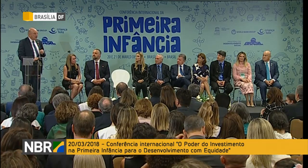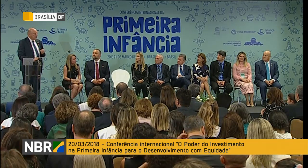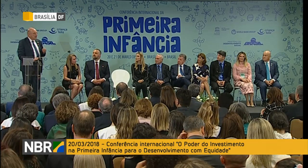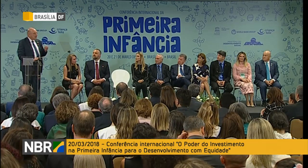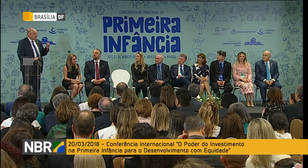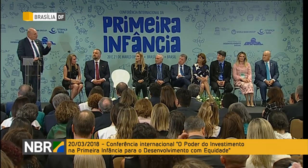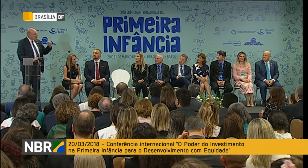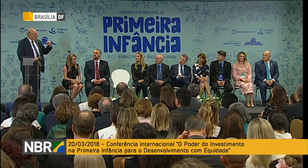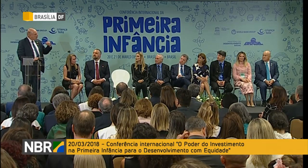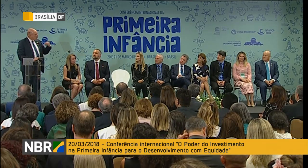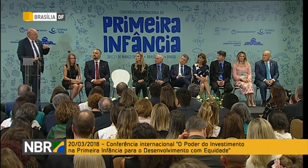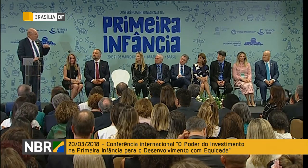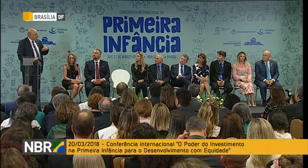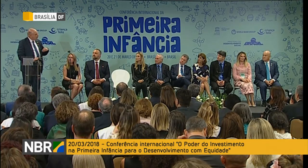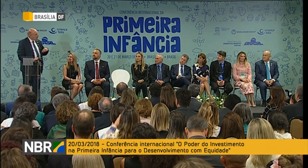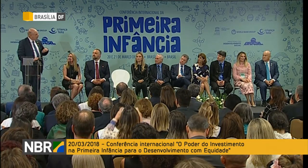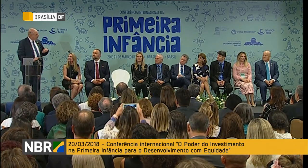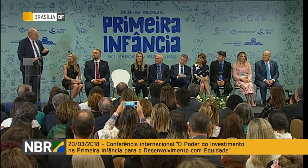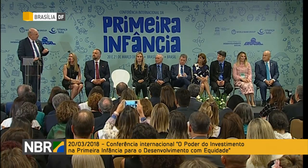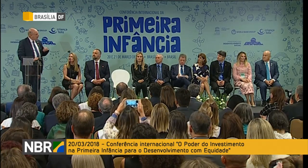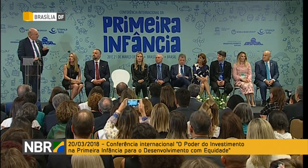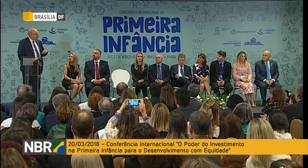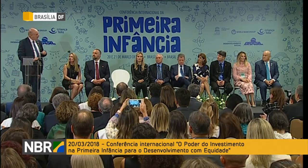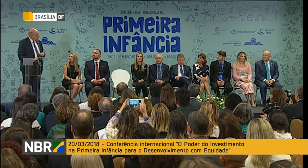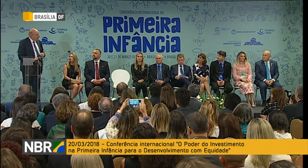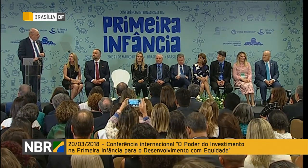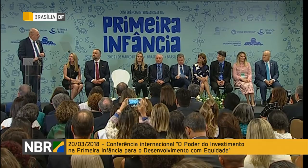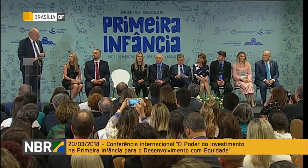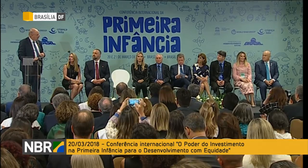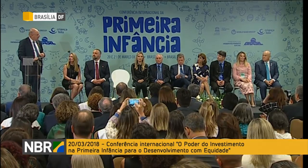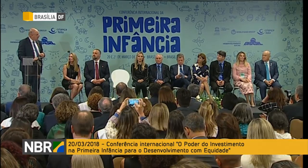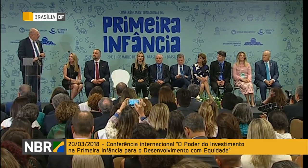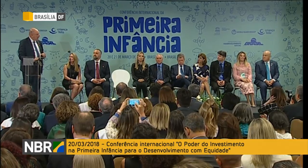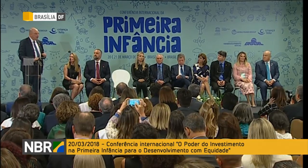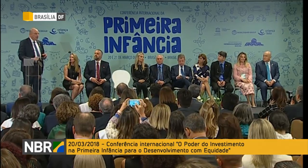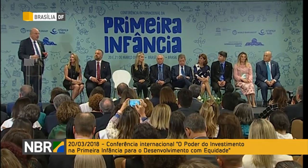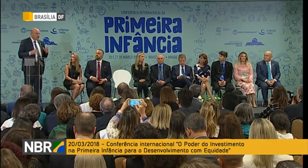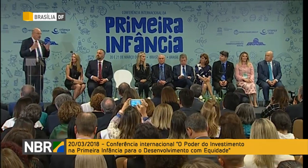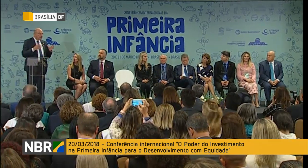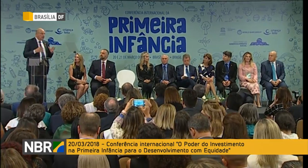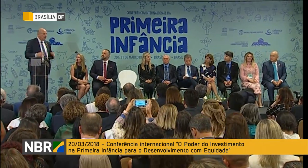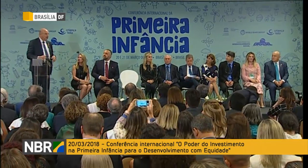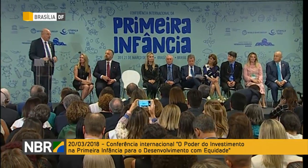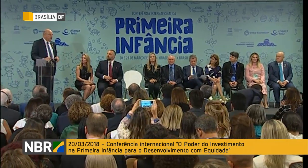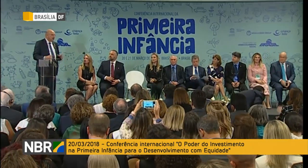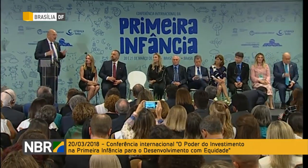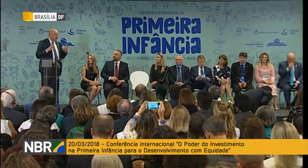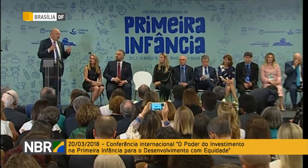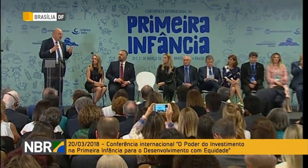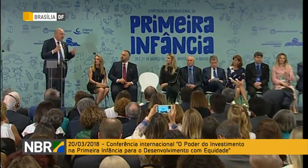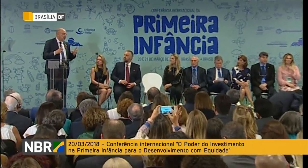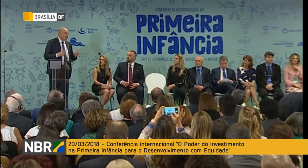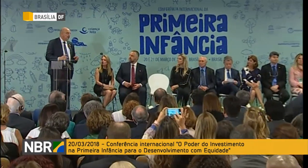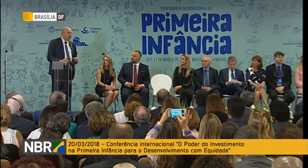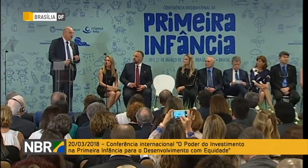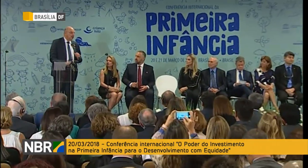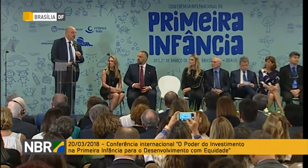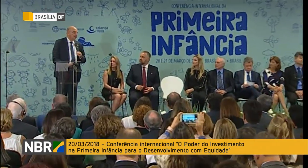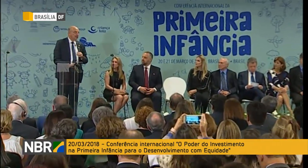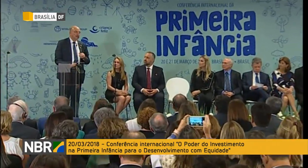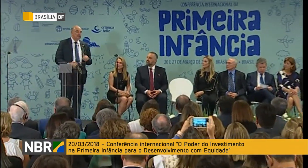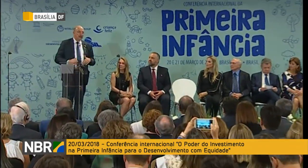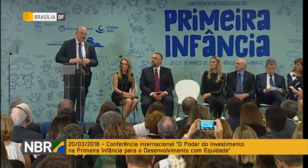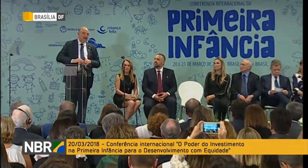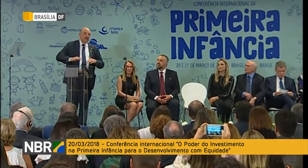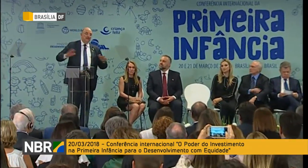Brasil, estão colocando no currículo das universidades agora a questão da primeira infância, né? O ensino da primeira infância, a importância dos primeiros anos